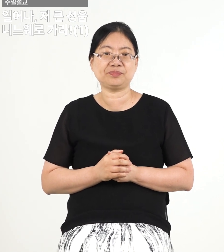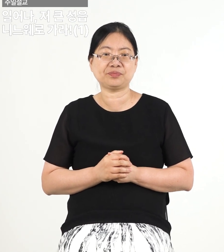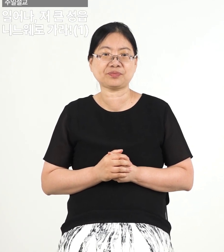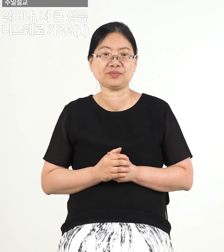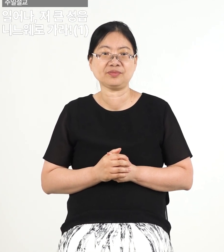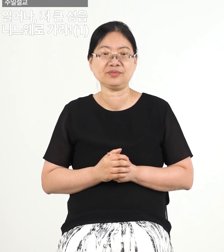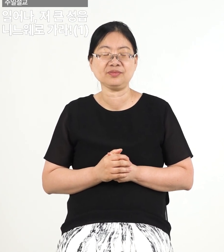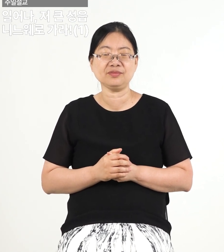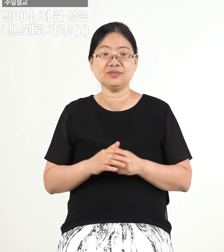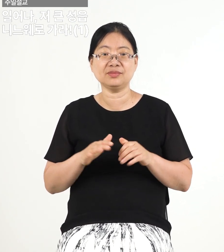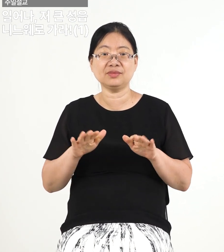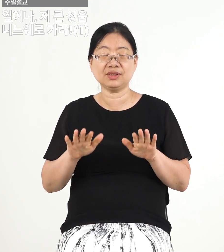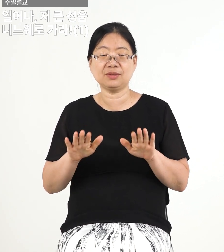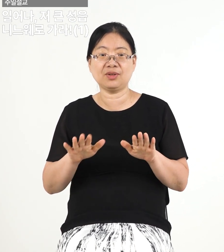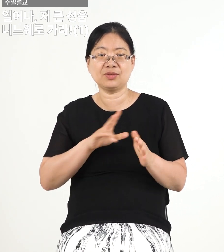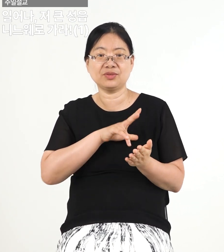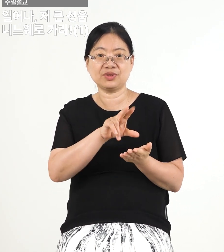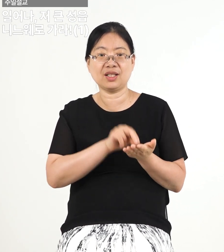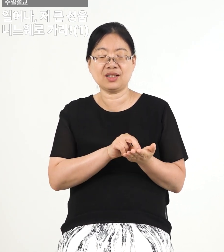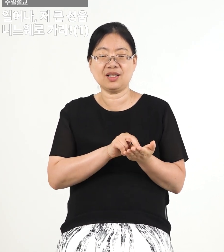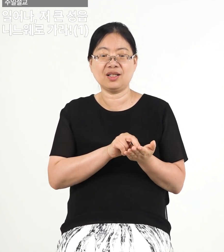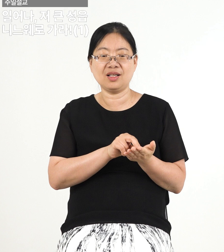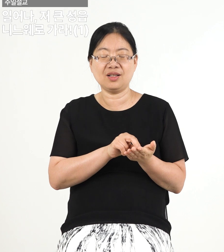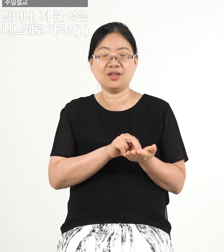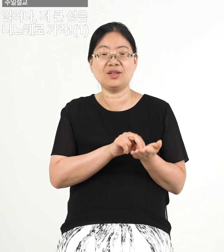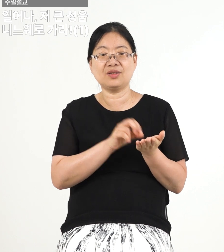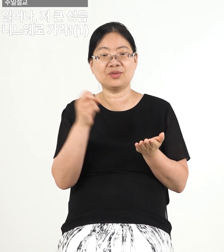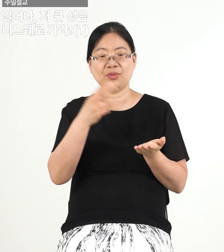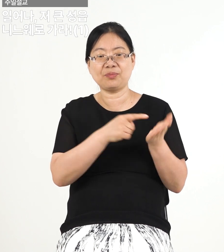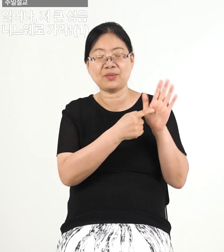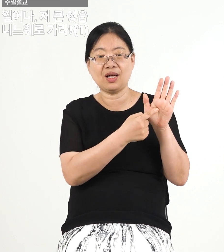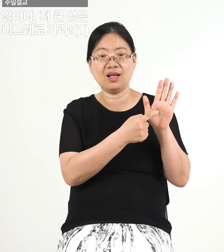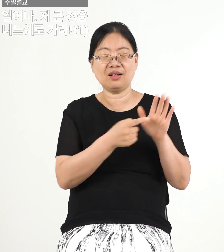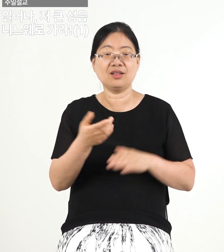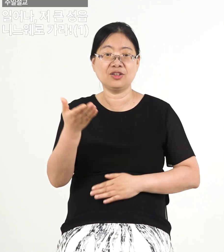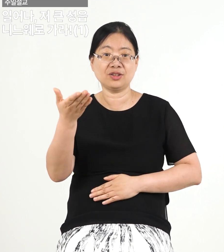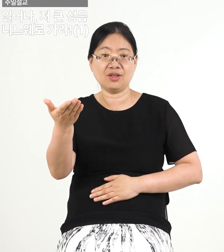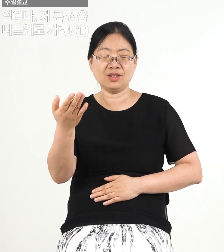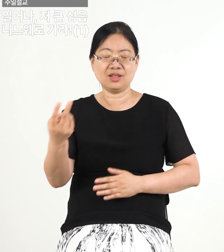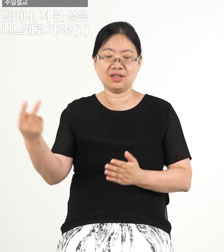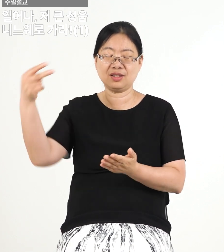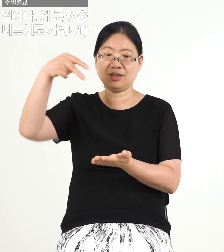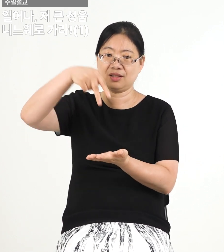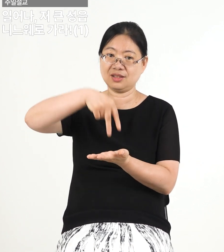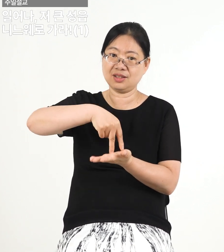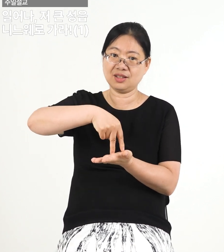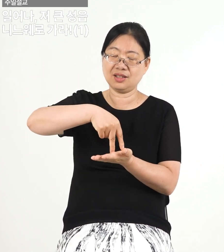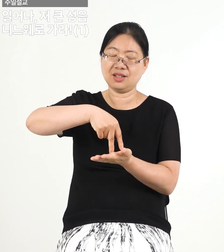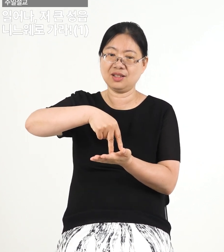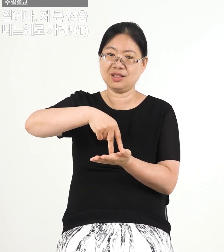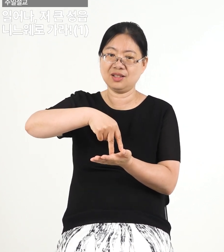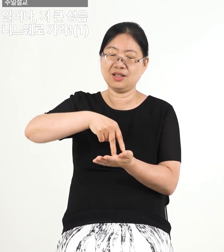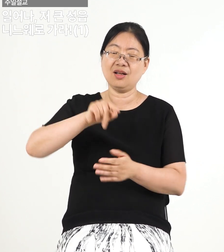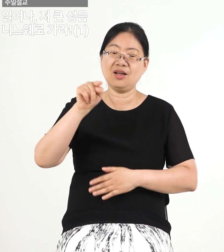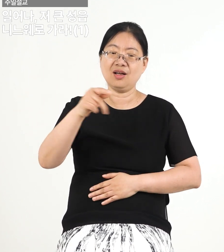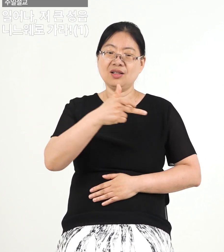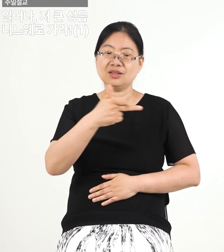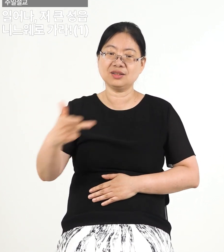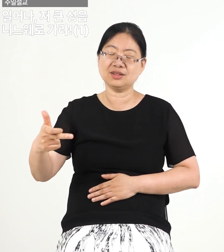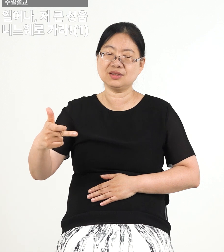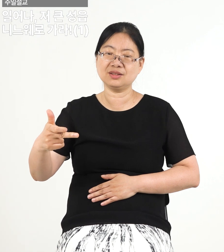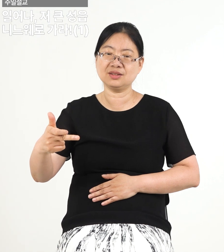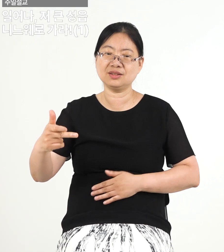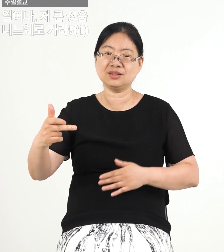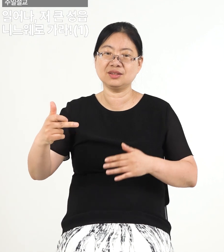이번 주제가 여기서도 이제 인용이 되는데 너는 일어나 저 큰